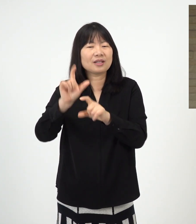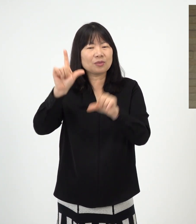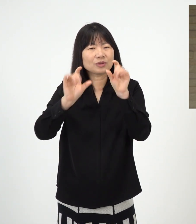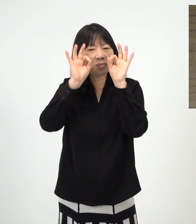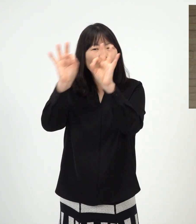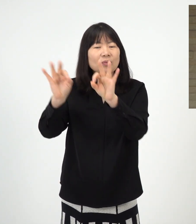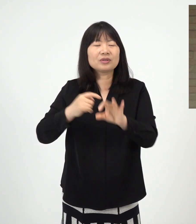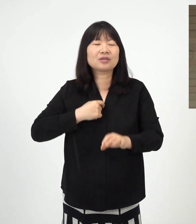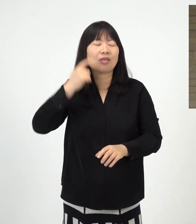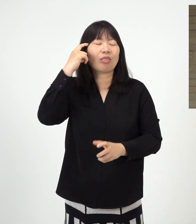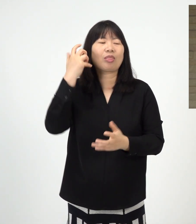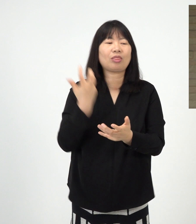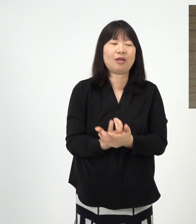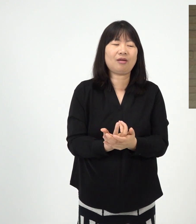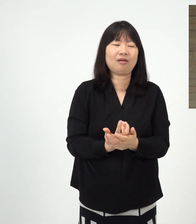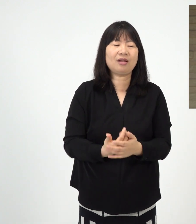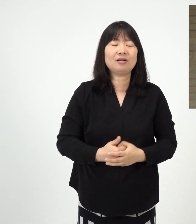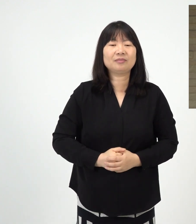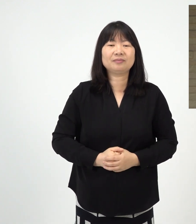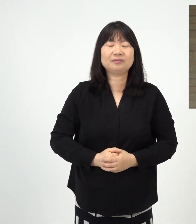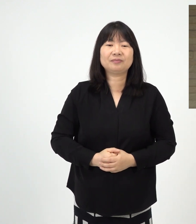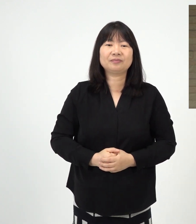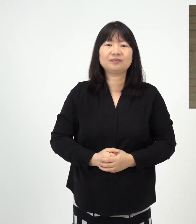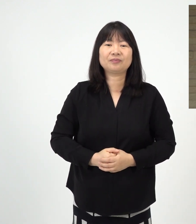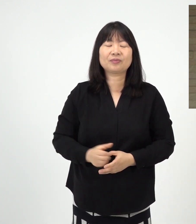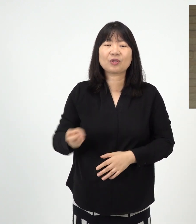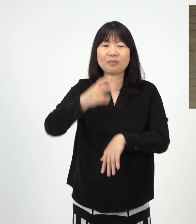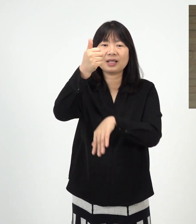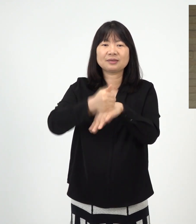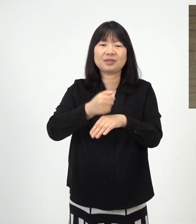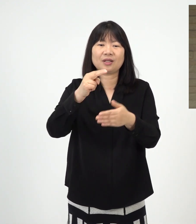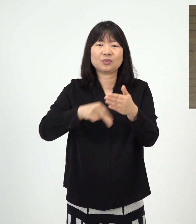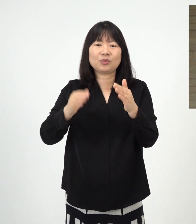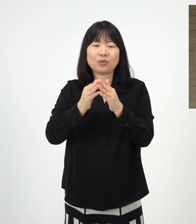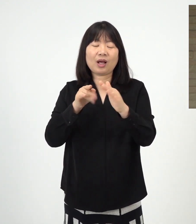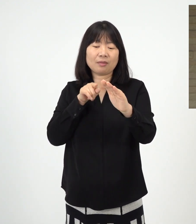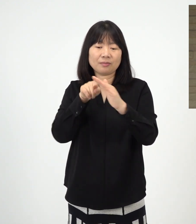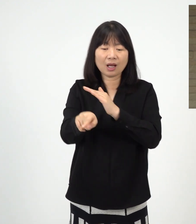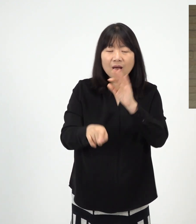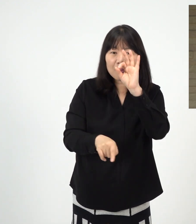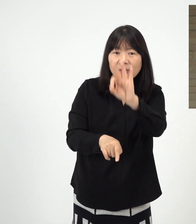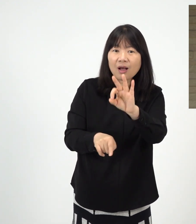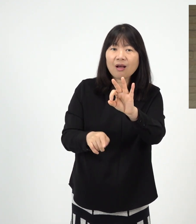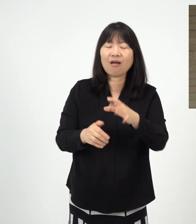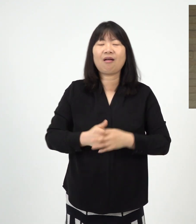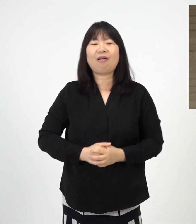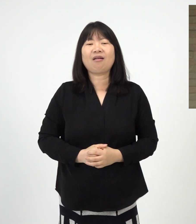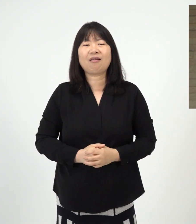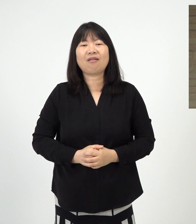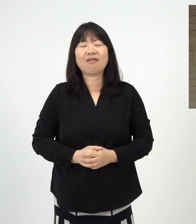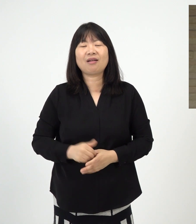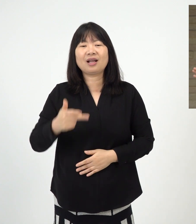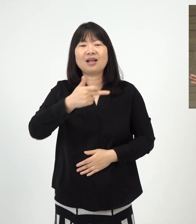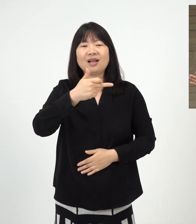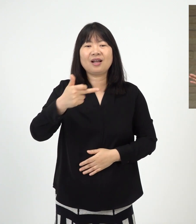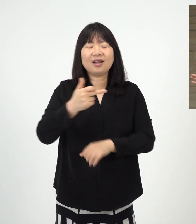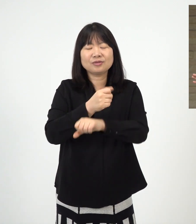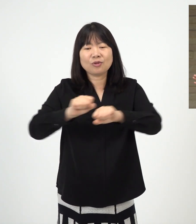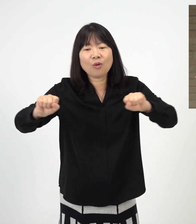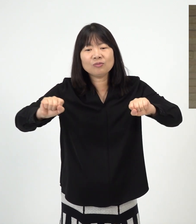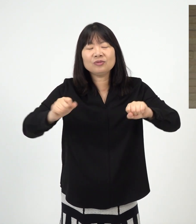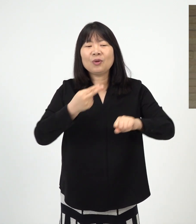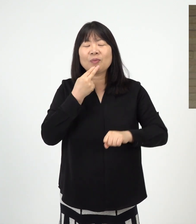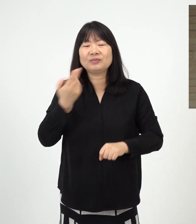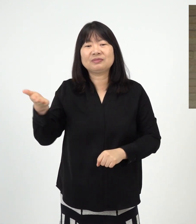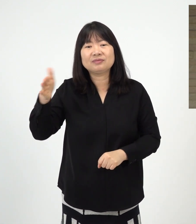충격을 받았어요. 그리고 마지막 코스로 도서관에 딱 들어가는데, 큰 규모의 도서관은